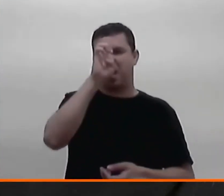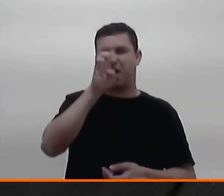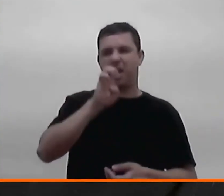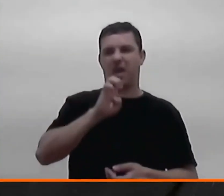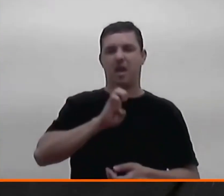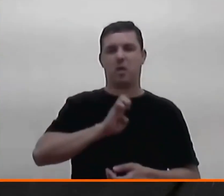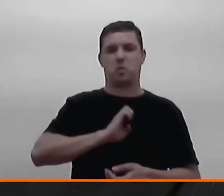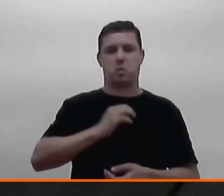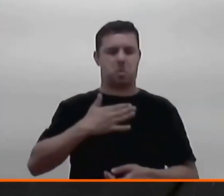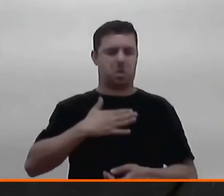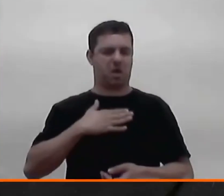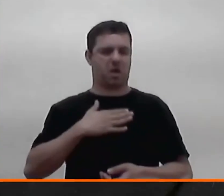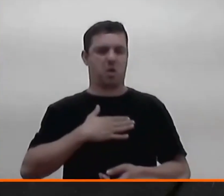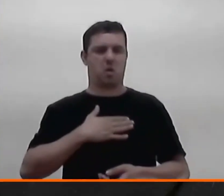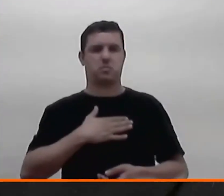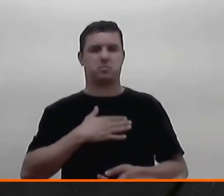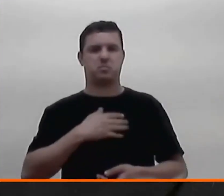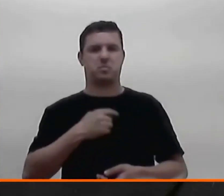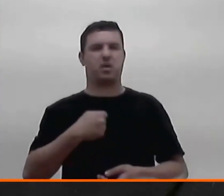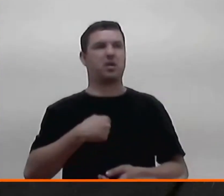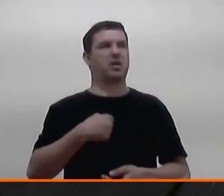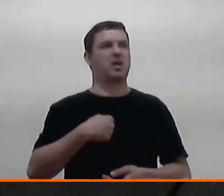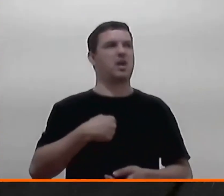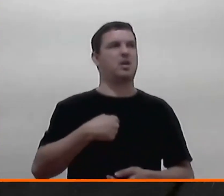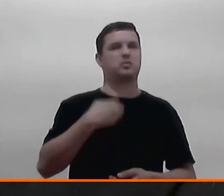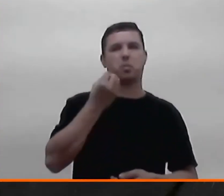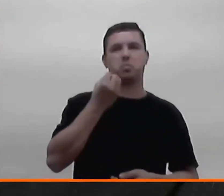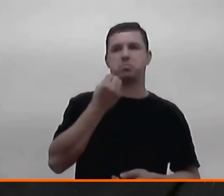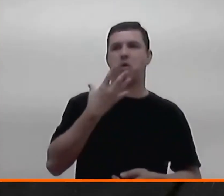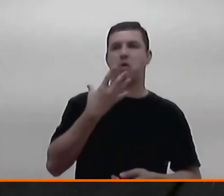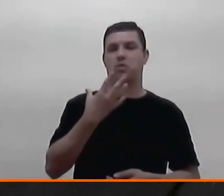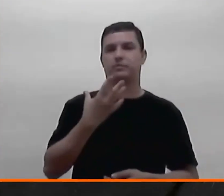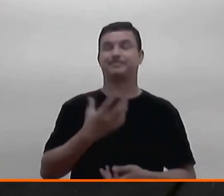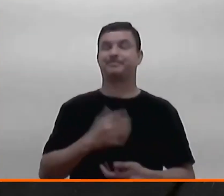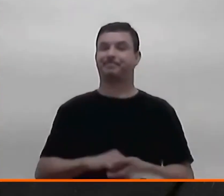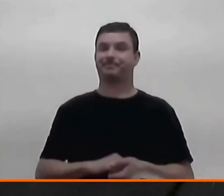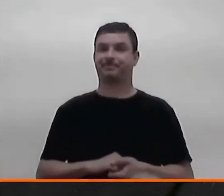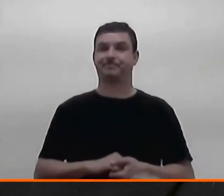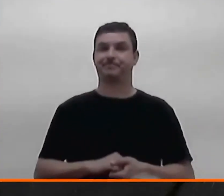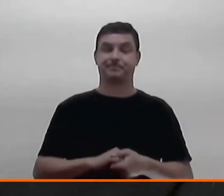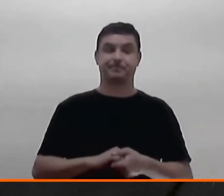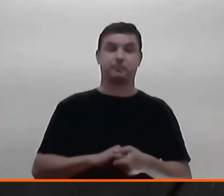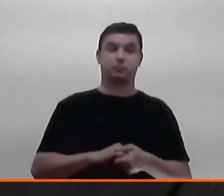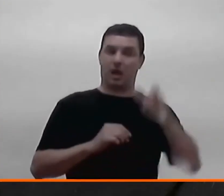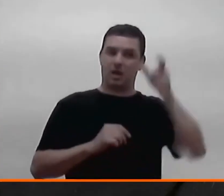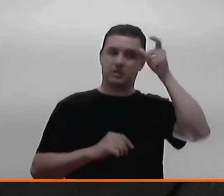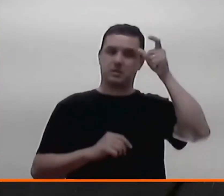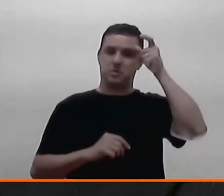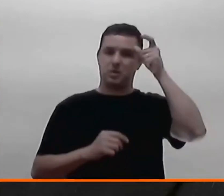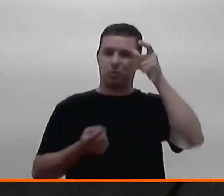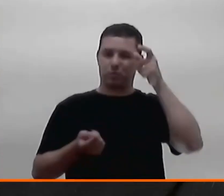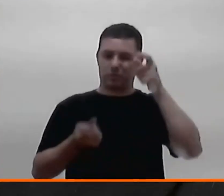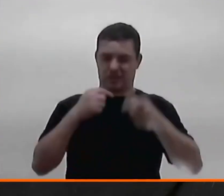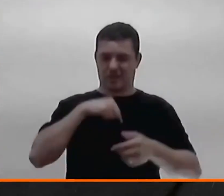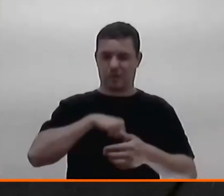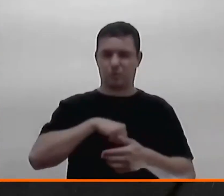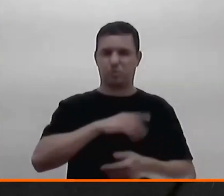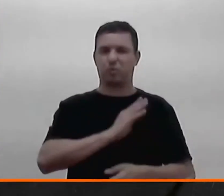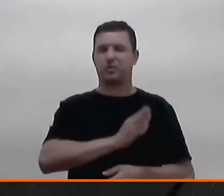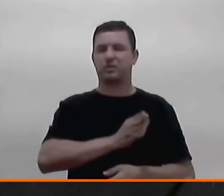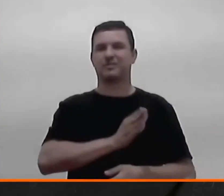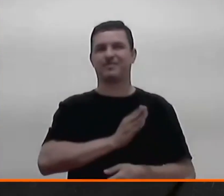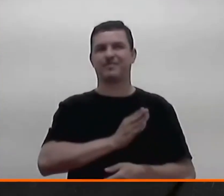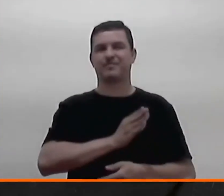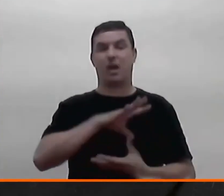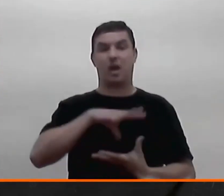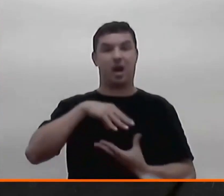é verdade? Esse inimigo que está interno, ele colabora com o inimigo que é